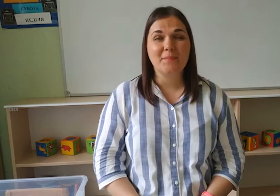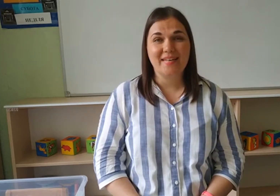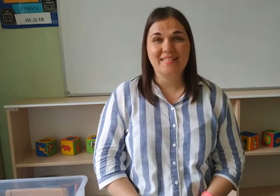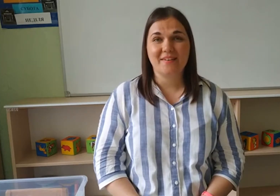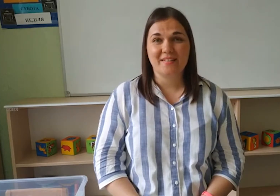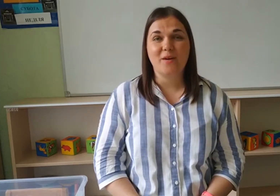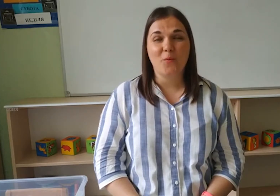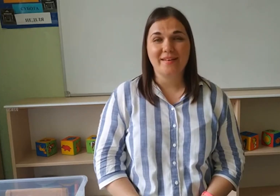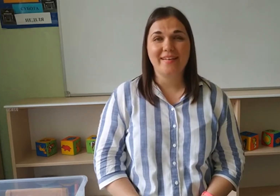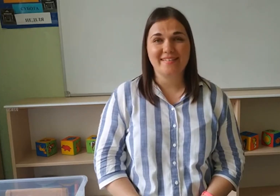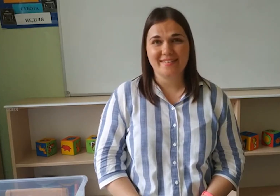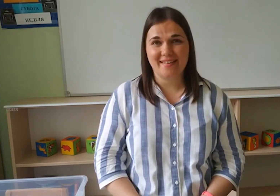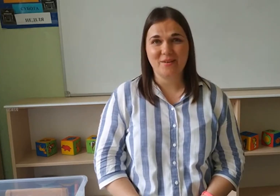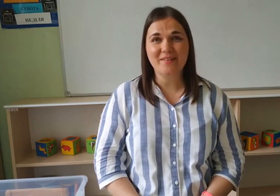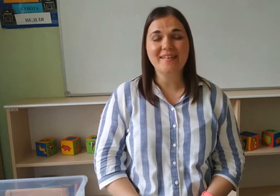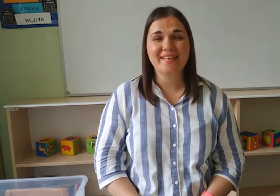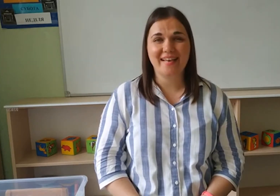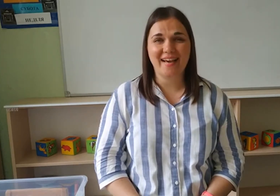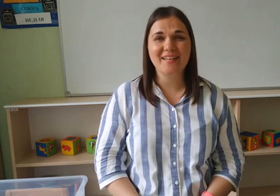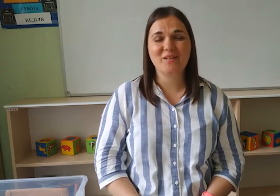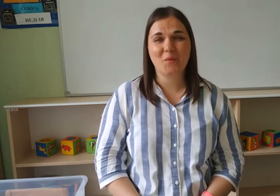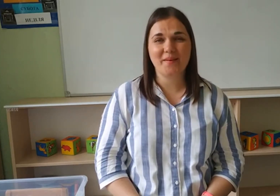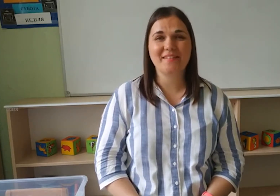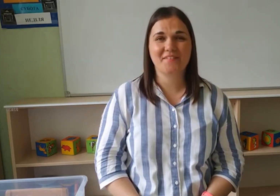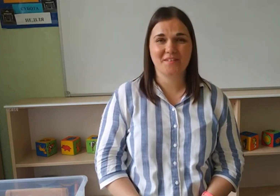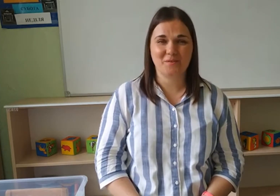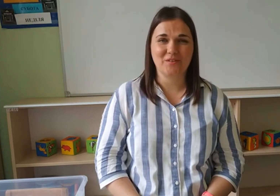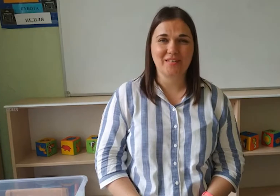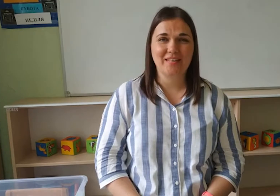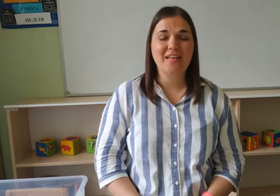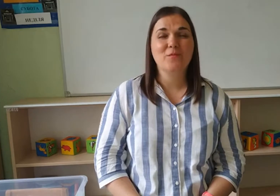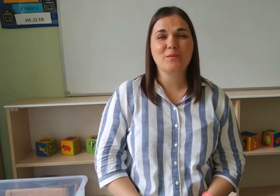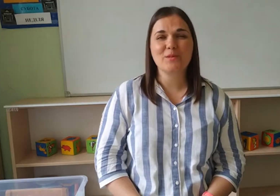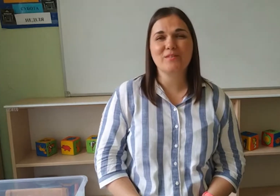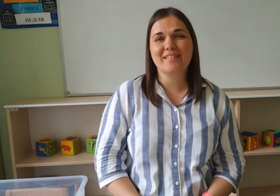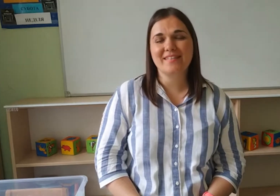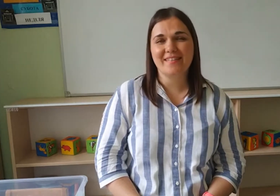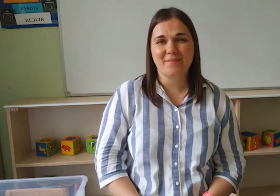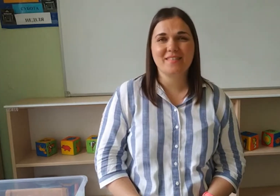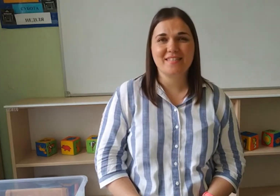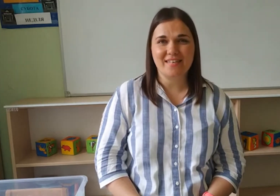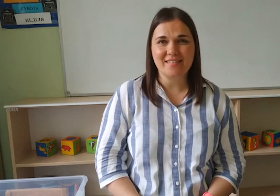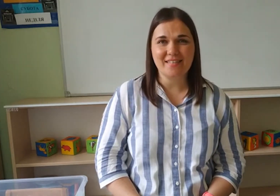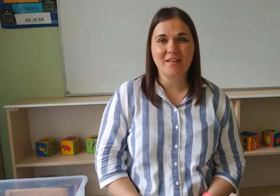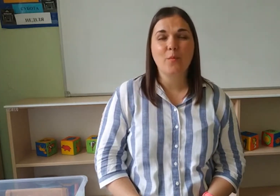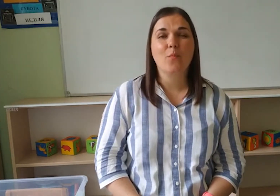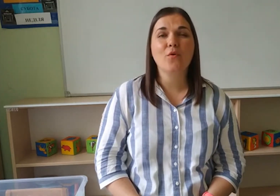Мене звати Ольга Лісненко, я логопед-дефектолог. В продовження теми «Жести»